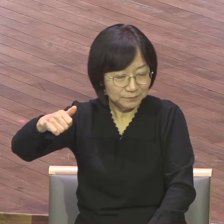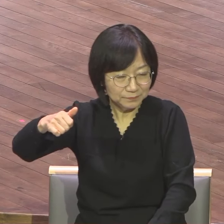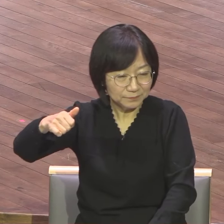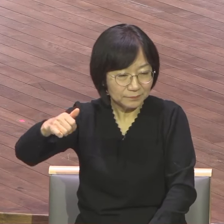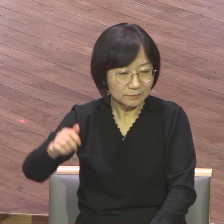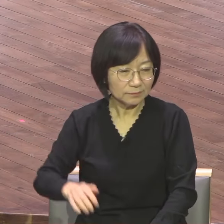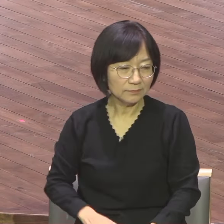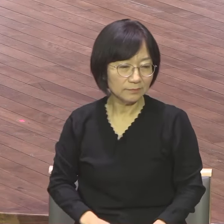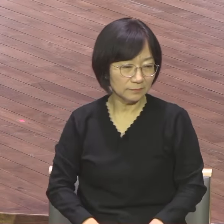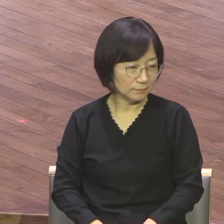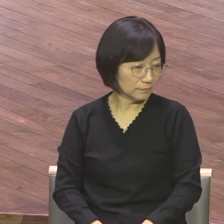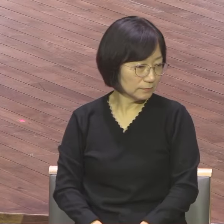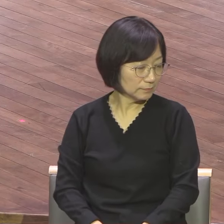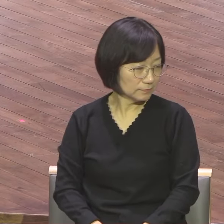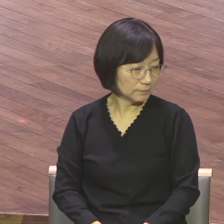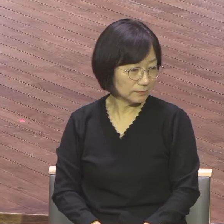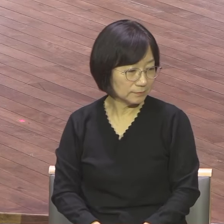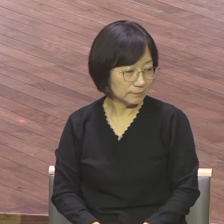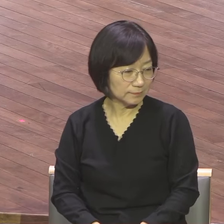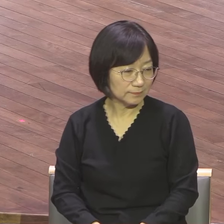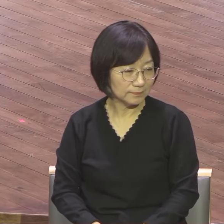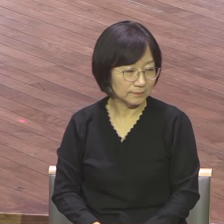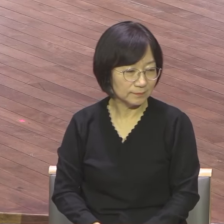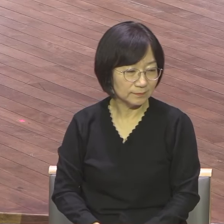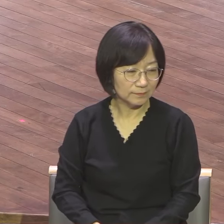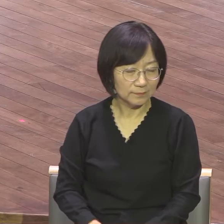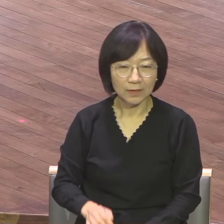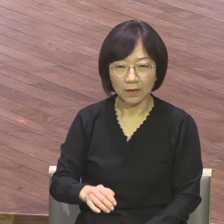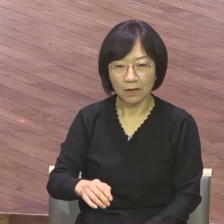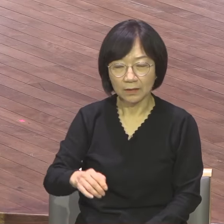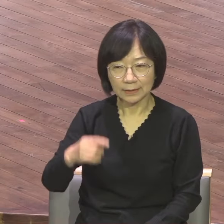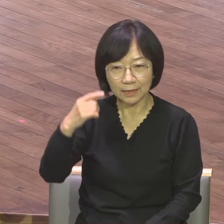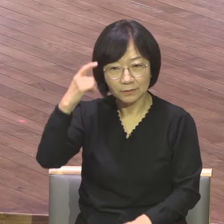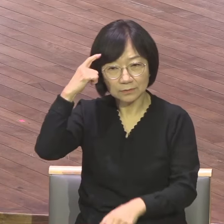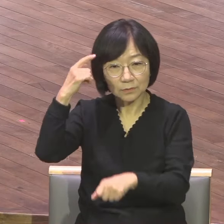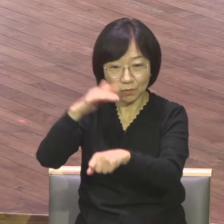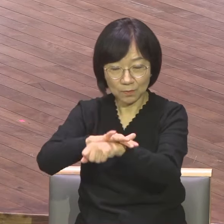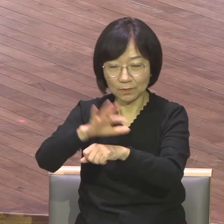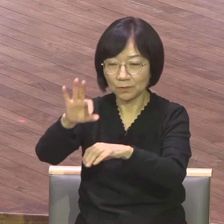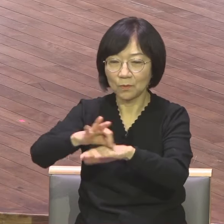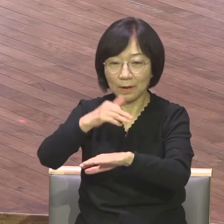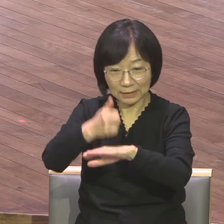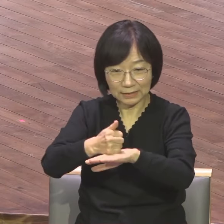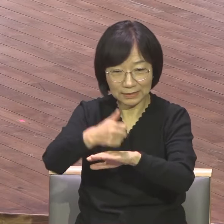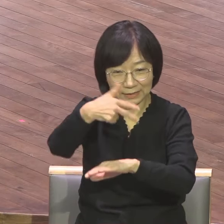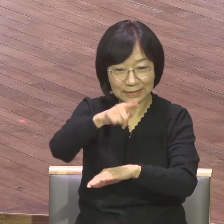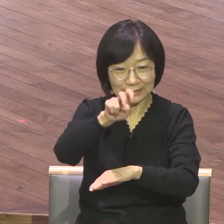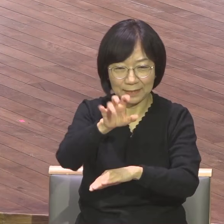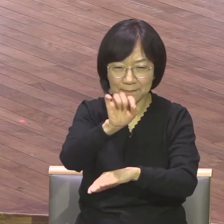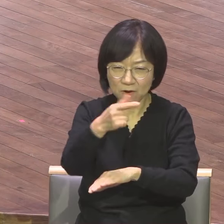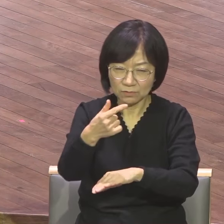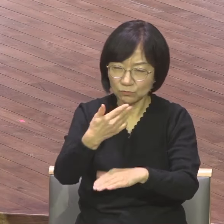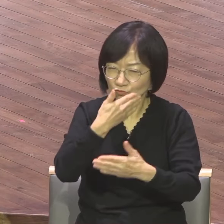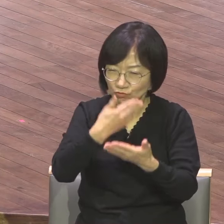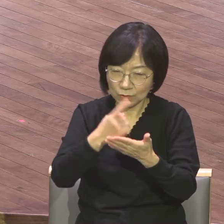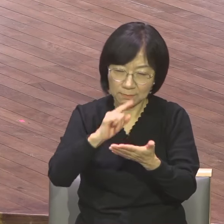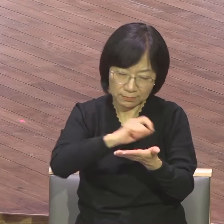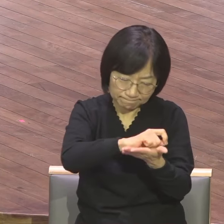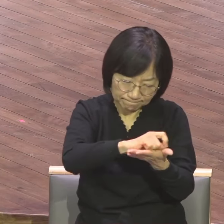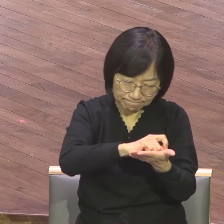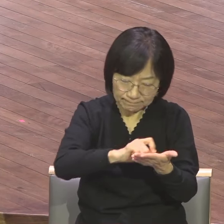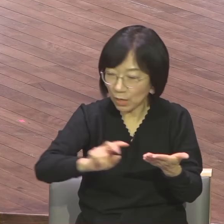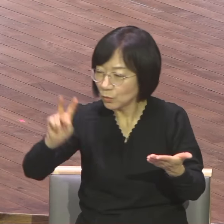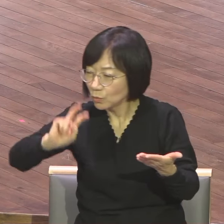있어. 솔로몬이 얼마나 자문을 많이 썼고 얼마나 많은 노래를 썼는가. 그만큼 많은